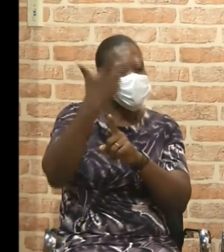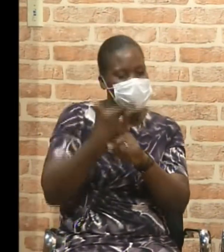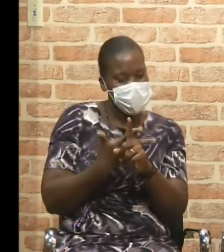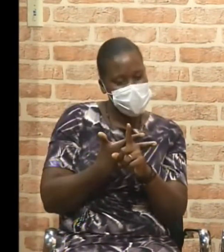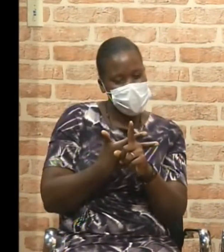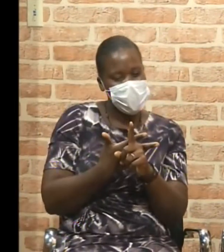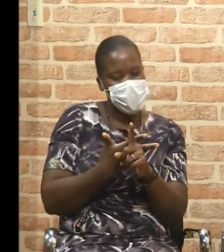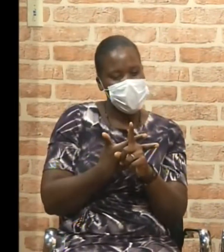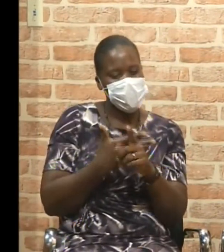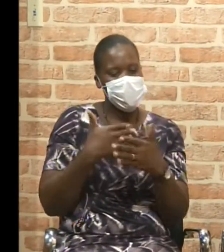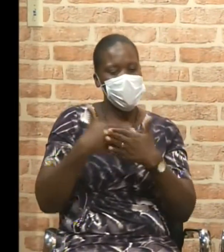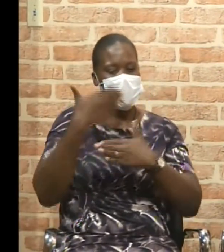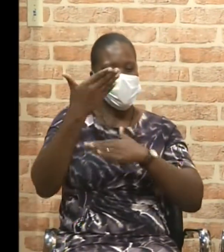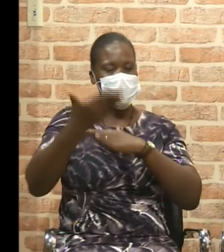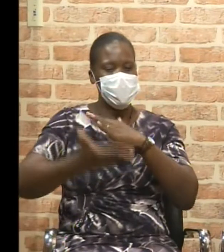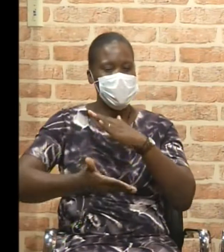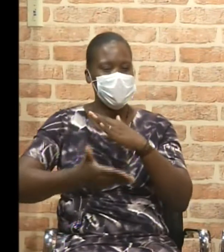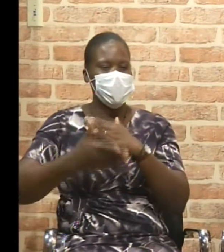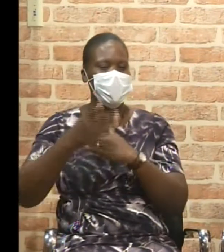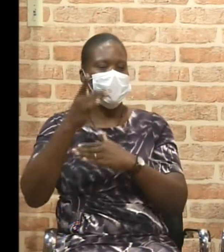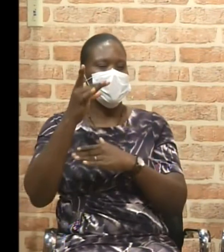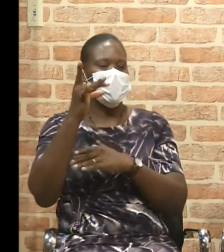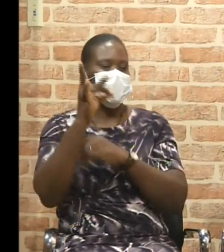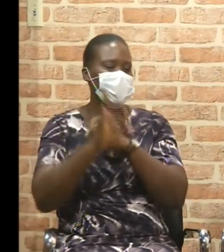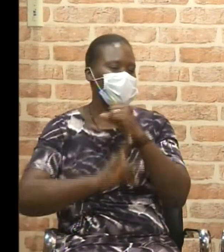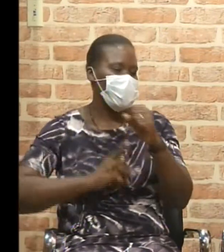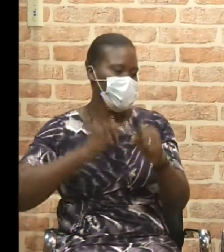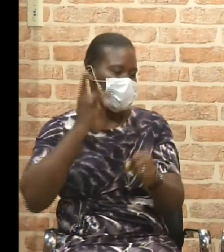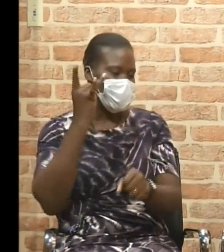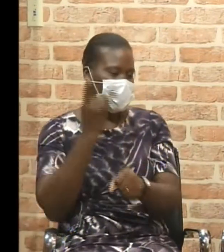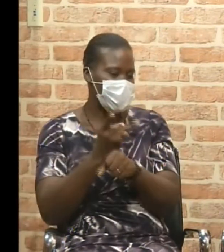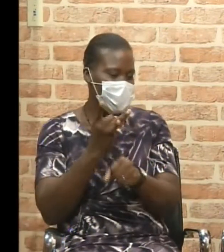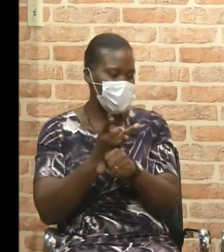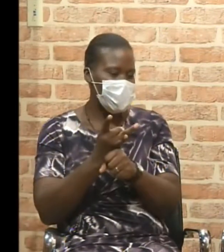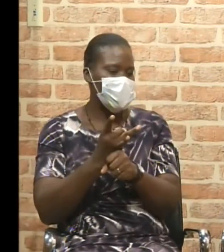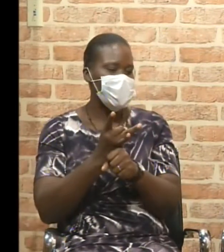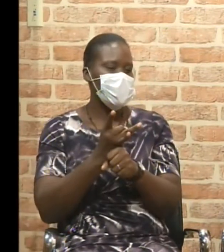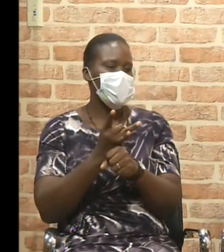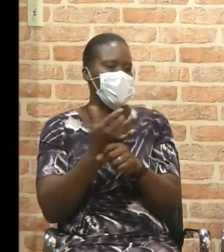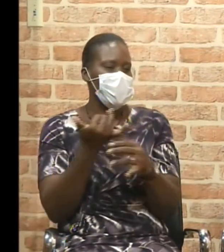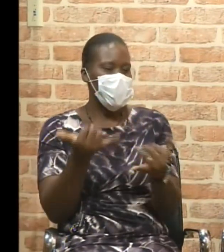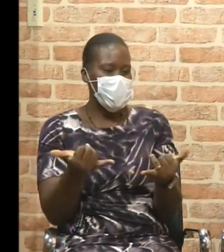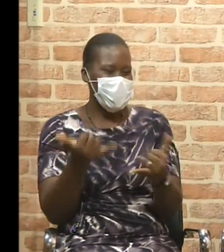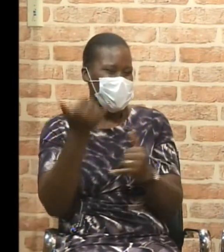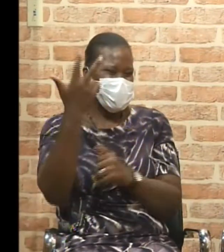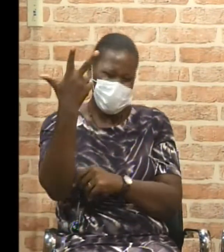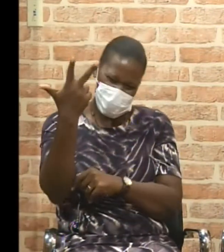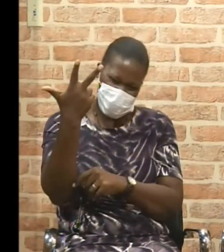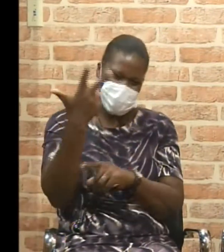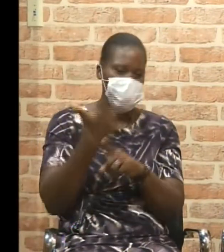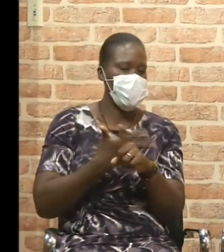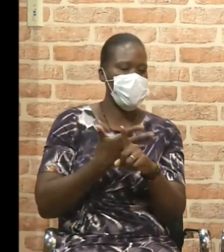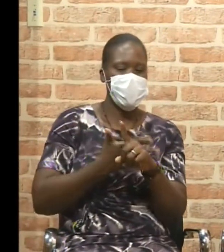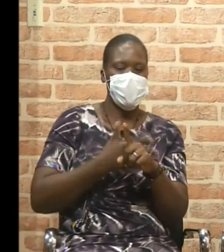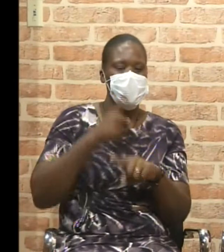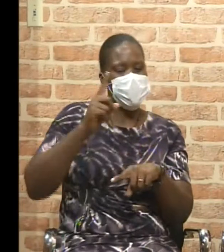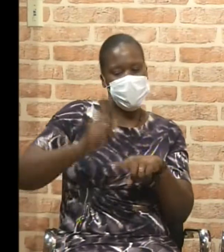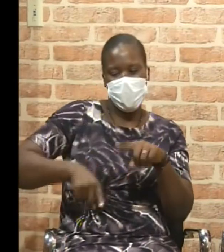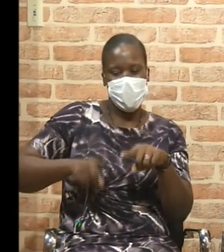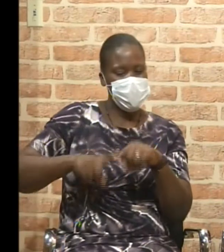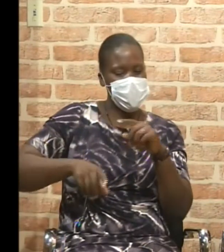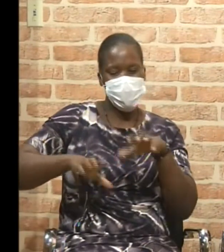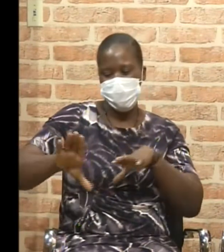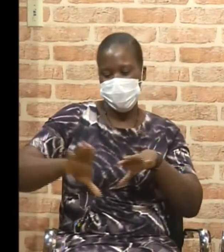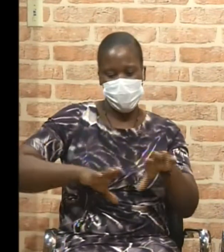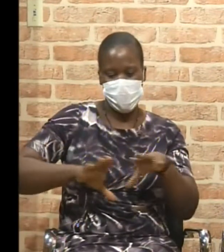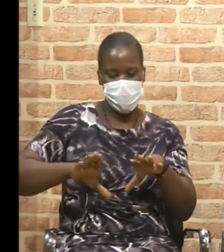près 8 ans. Donc, dans 3 mois, je ne vais pas résoudre. Cependant, il y a un plus gros projet que je vais accoucher